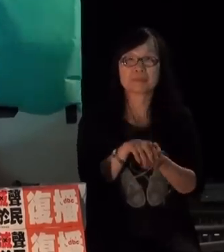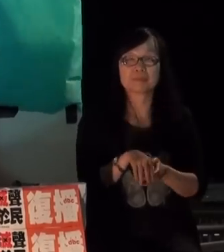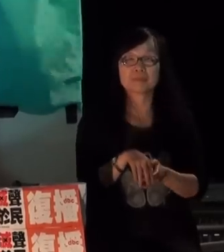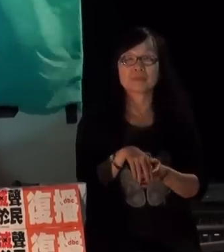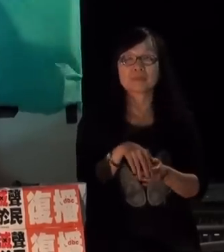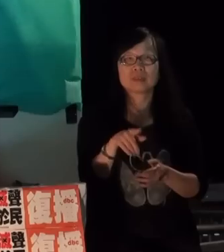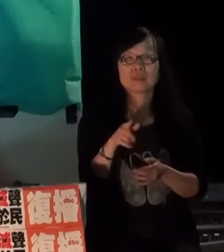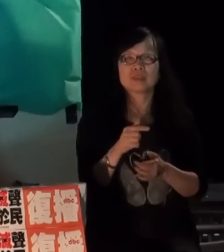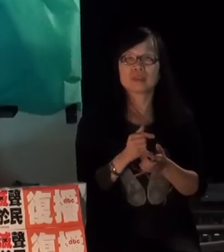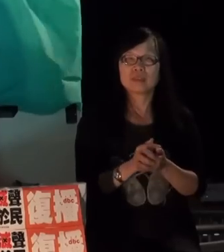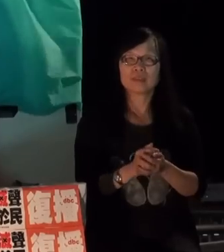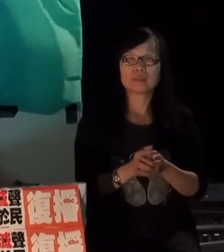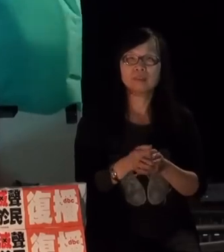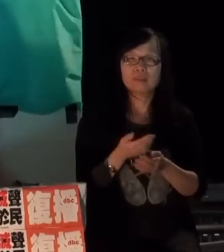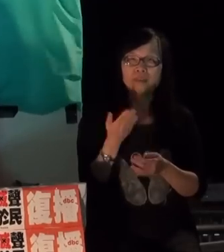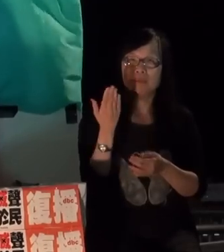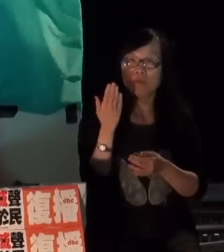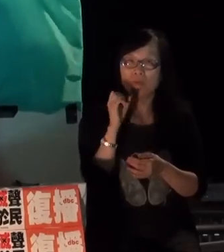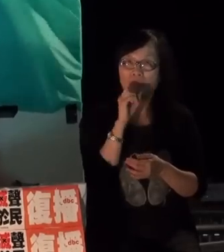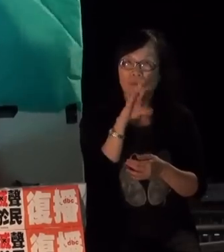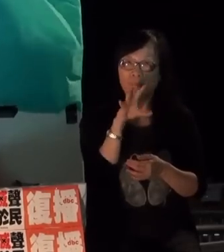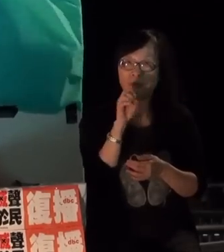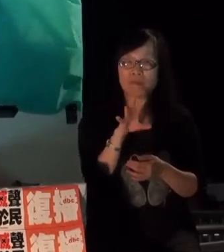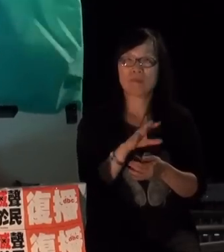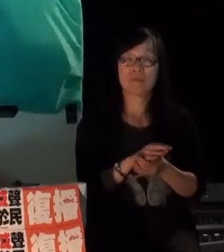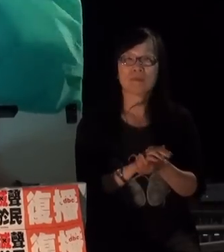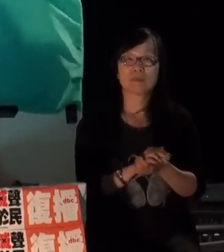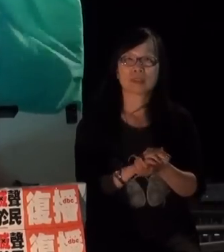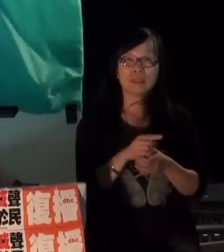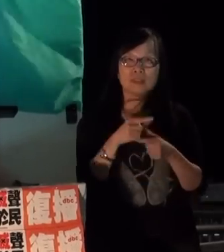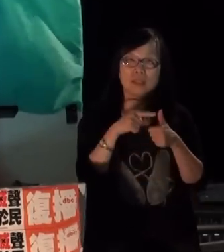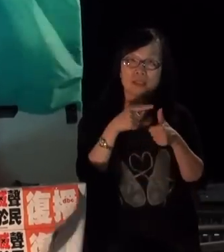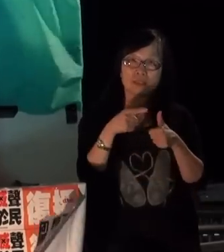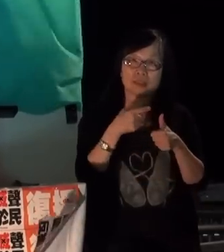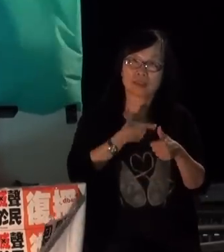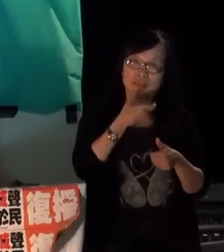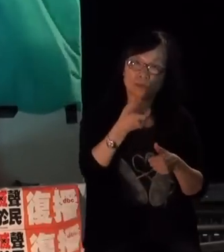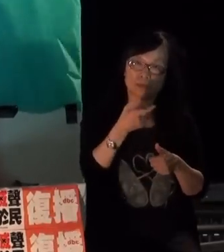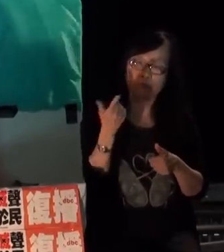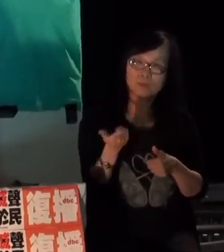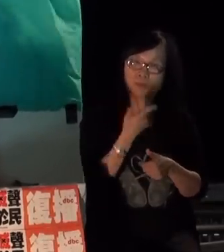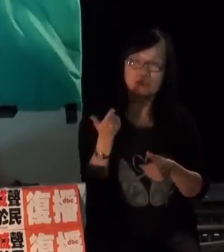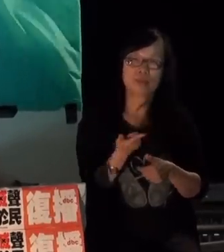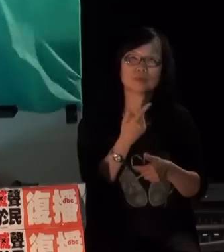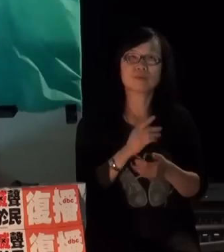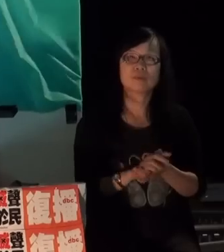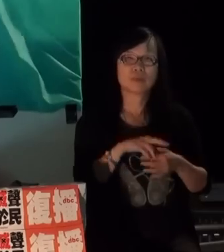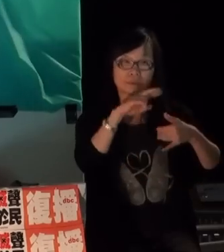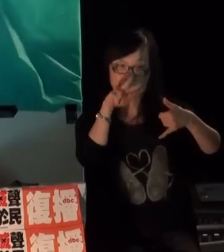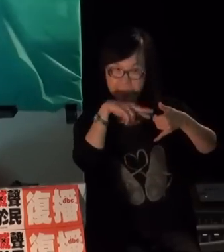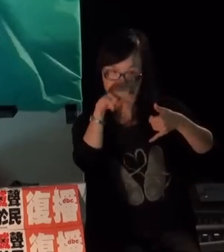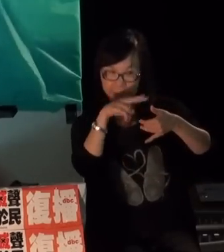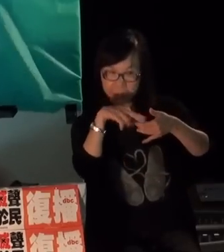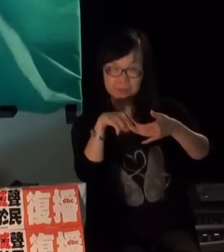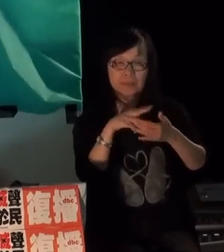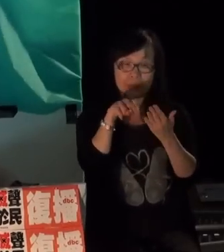個 plan 去嘅。當然你可以話，我、第一期嘅支出比較多咗，咁但係你可以查帳噶嘛？佢